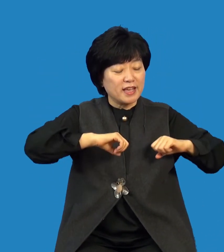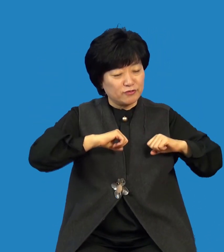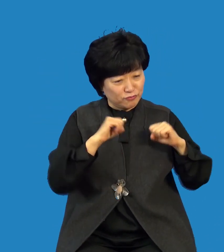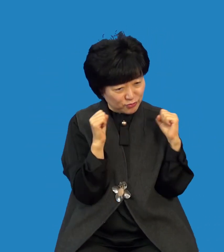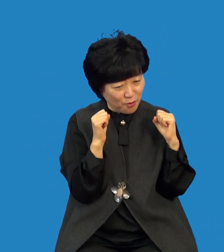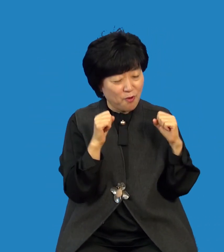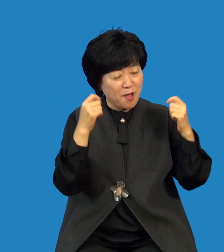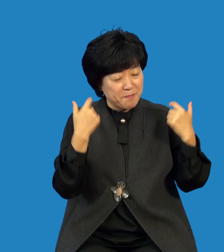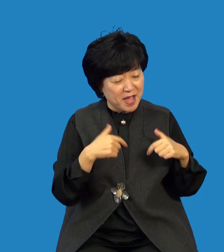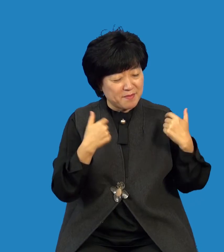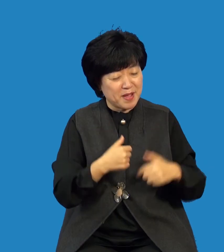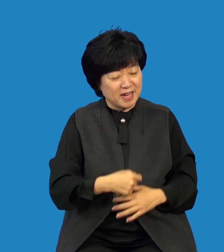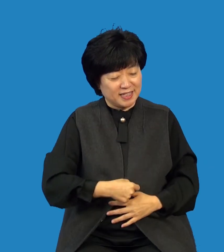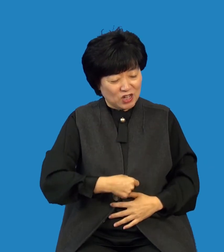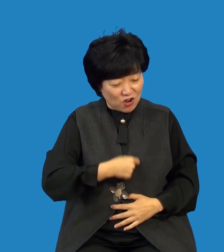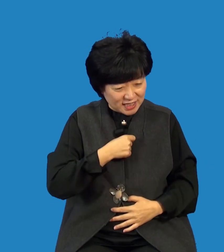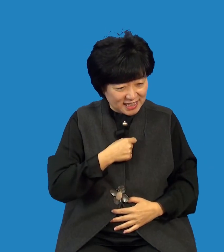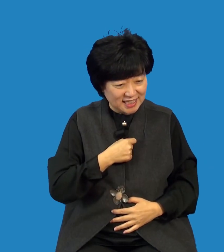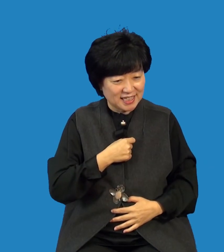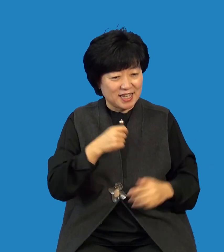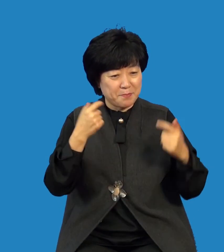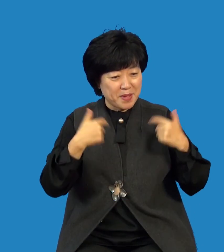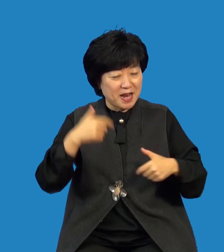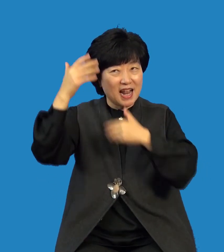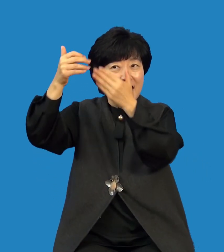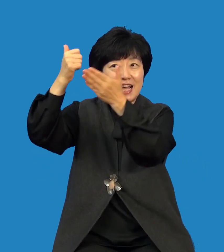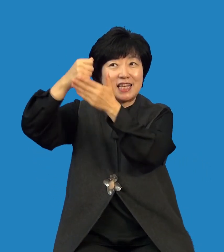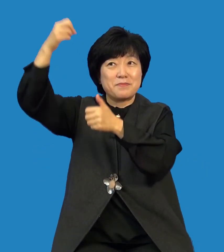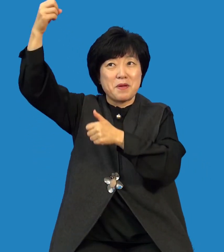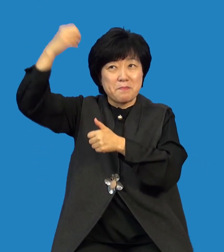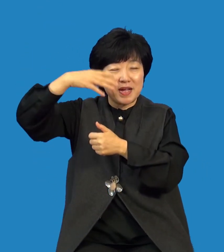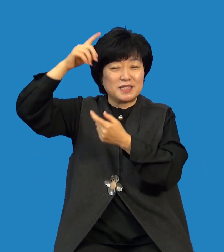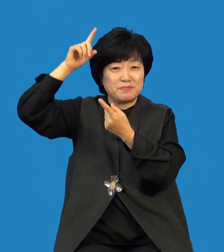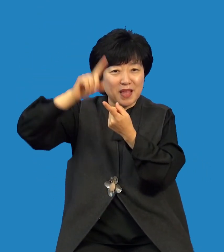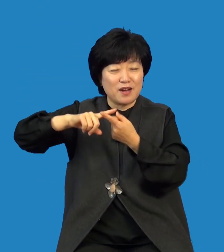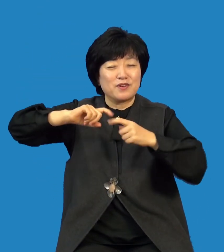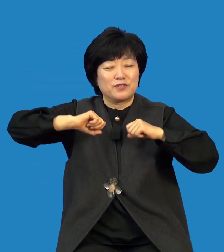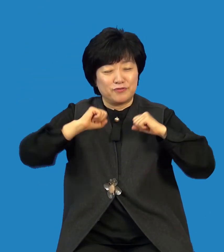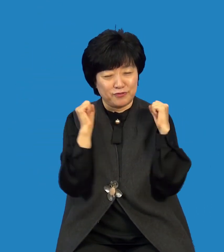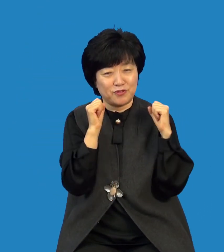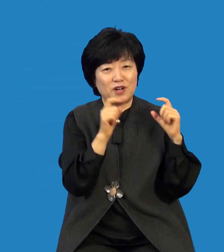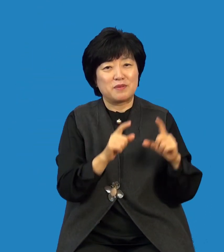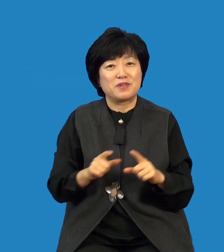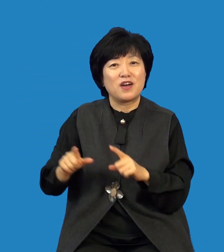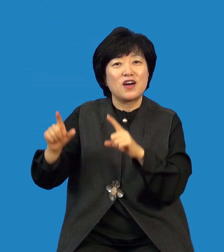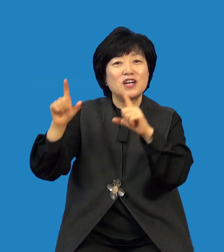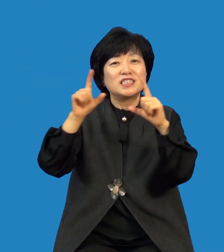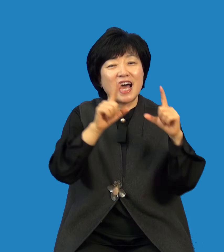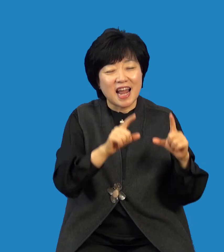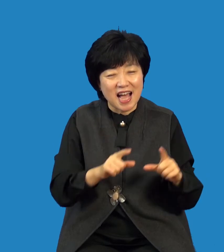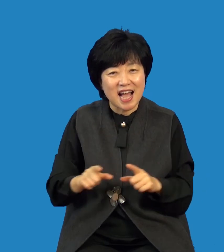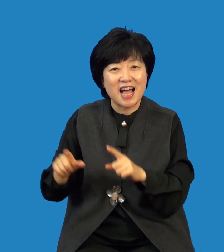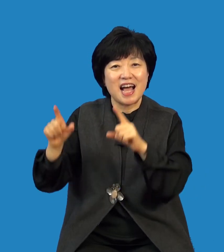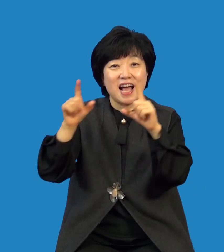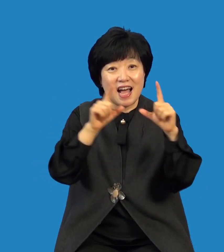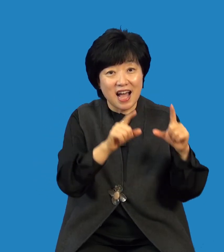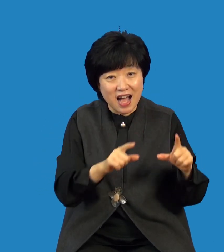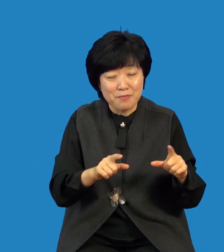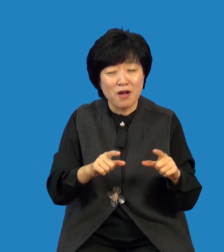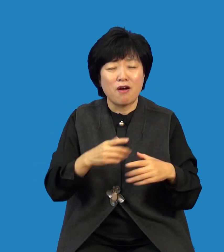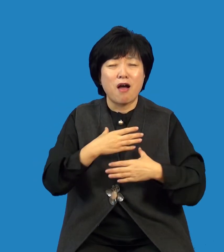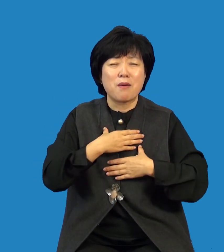앞에 우리가 정직하게 살고 매일매일 하나님의 말씀대로 순종하면서 사는 이것이 없으면 계속 우리 삶 가운데는 불안이 찾아올